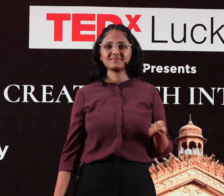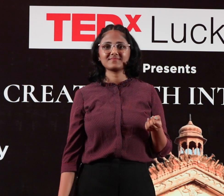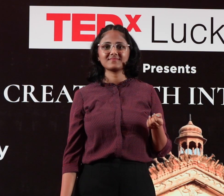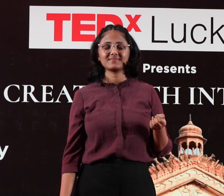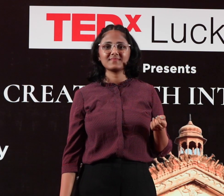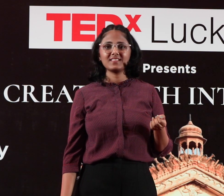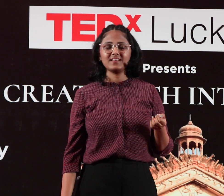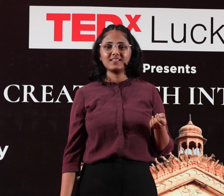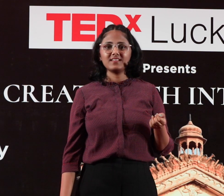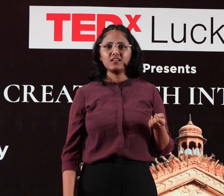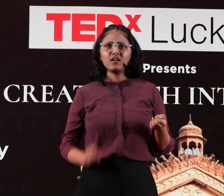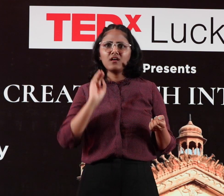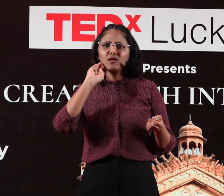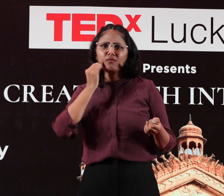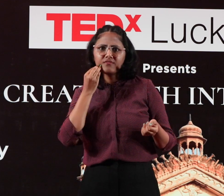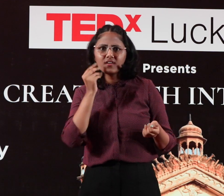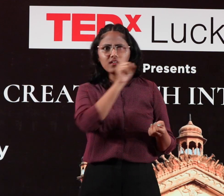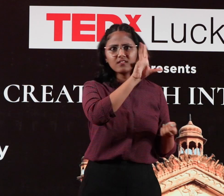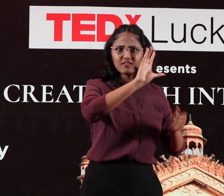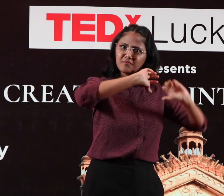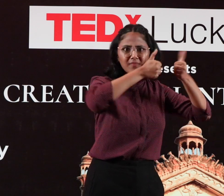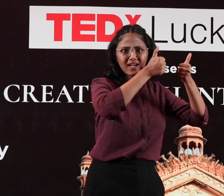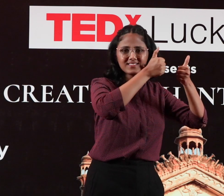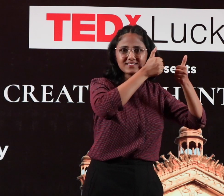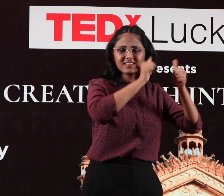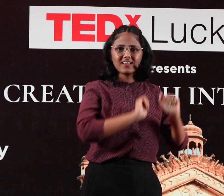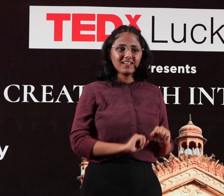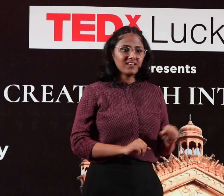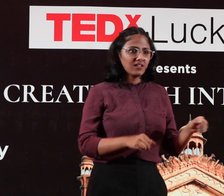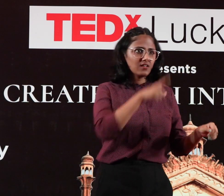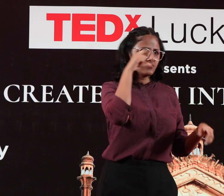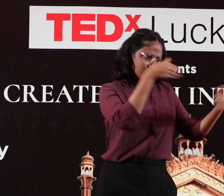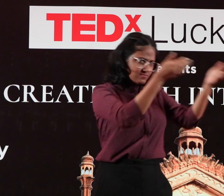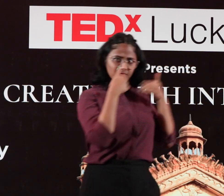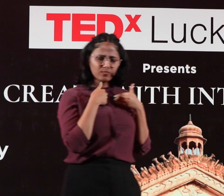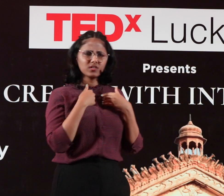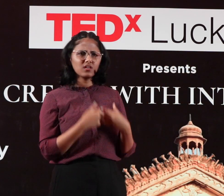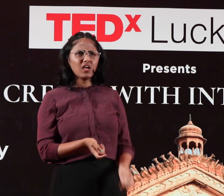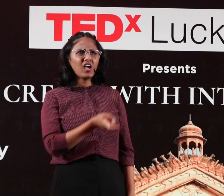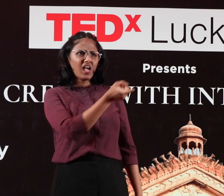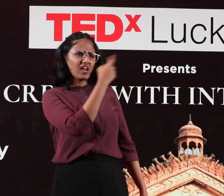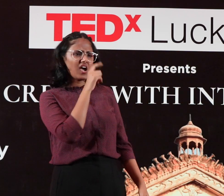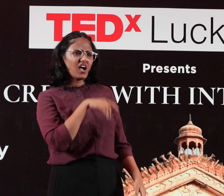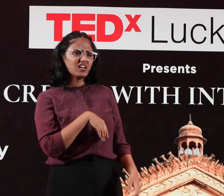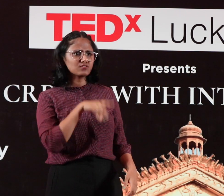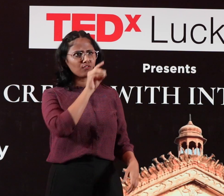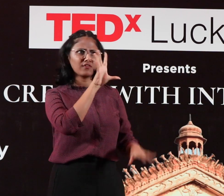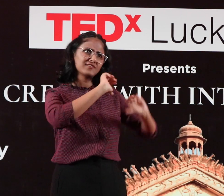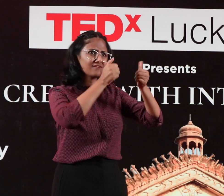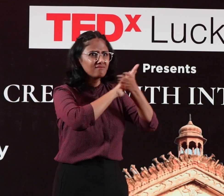जब उन्होंने ग्रेजुएशन कर लिया तो सबसे पहले शहजीन मुझे पास आई, बोली सर व्हाट्स नेक्स्ट, इसके बाद क्या, मैं कहां जॉब करूंगी। वो खुश नहीं